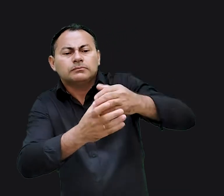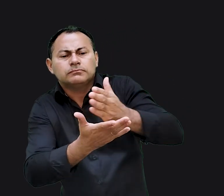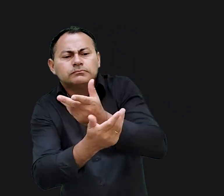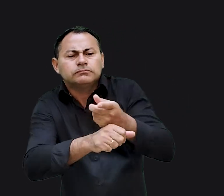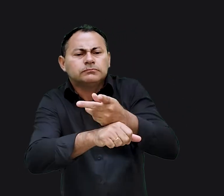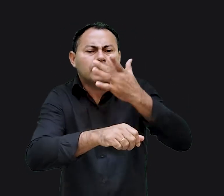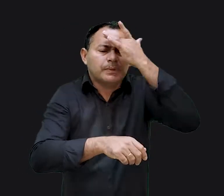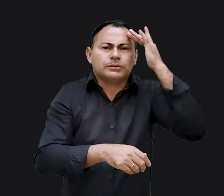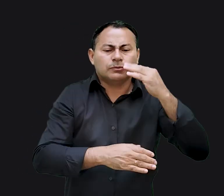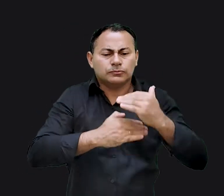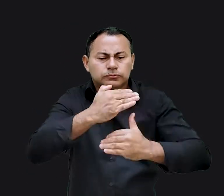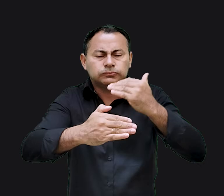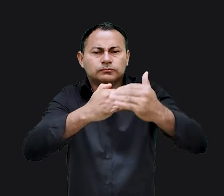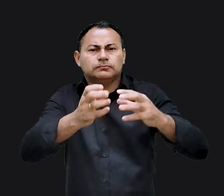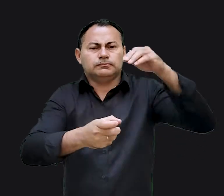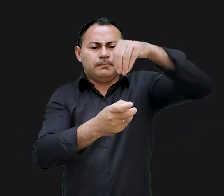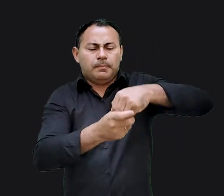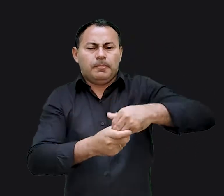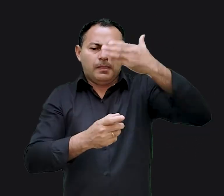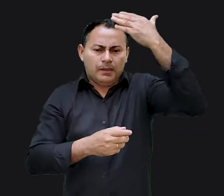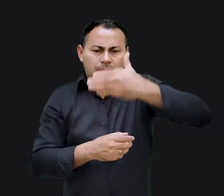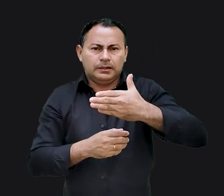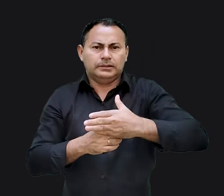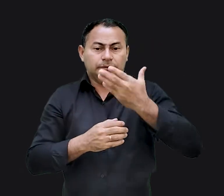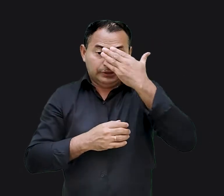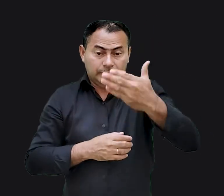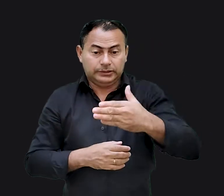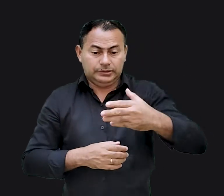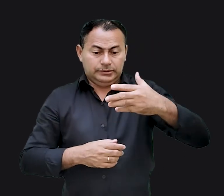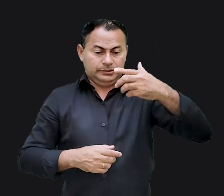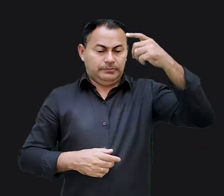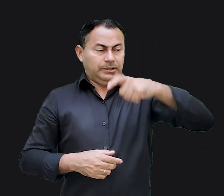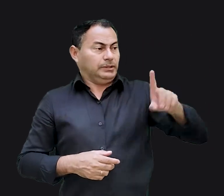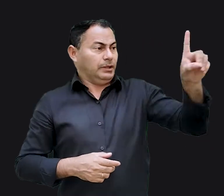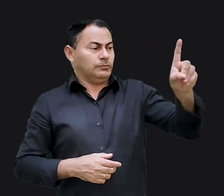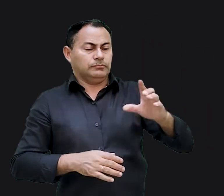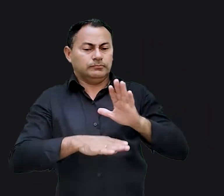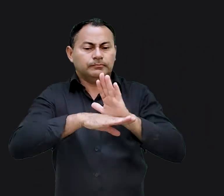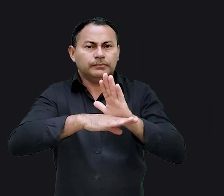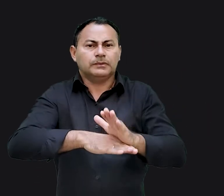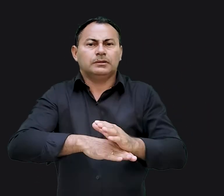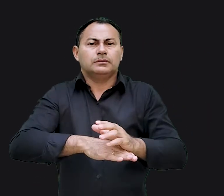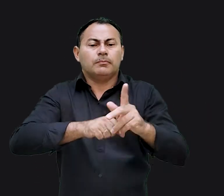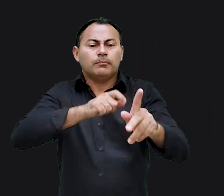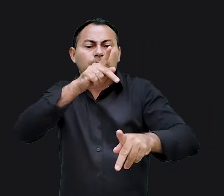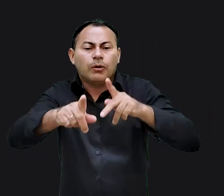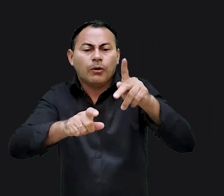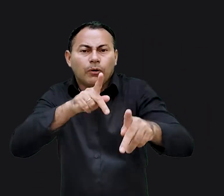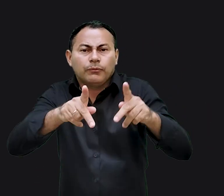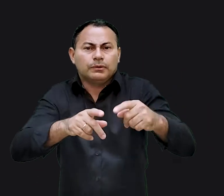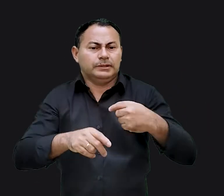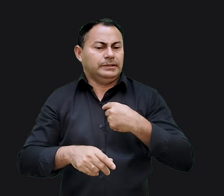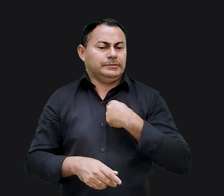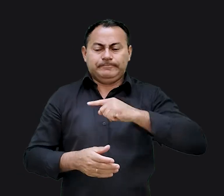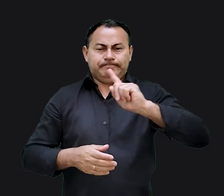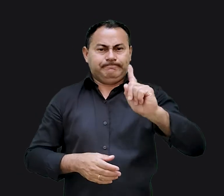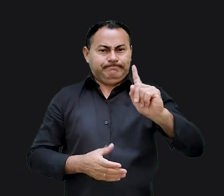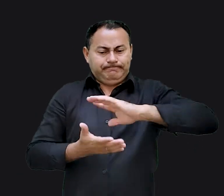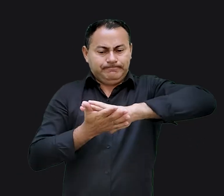entre eles um homem que erguesse o muro e se pusesse na brecha diante de mim e em favor desta terra, para que eu não